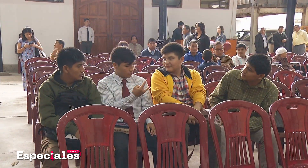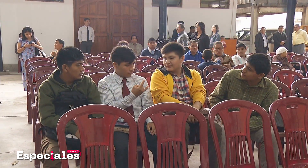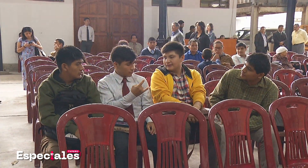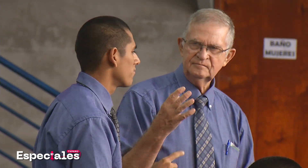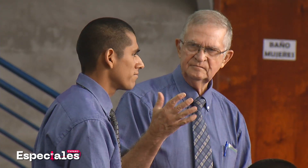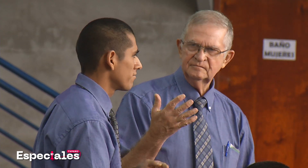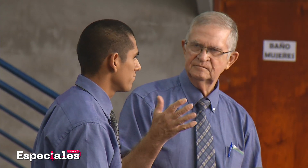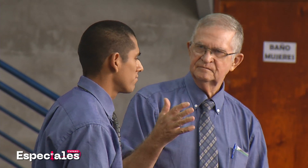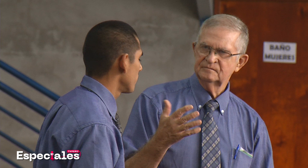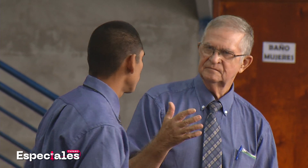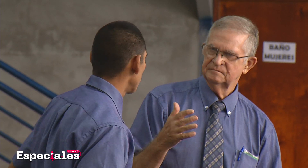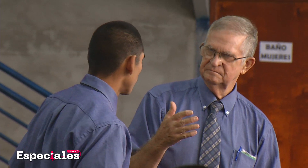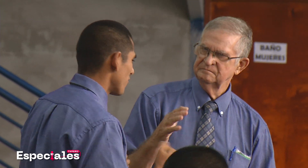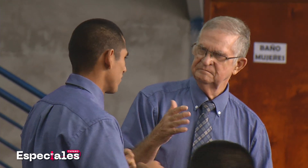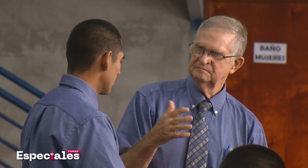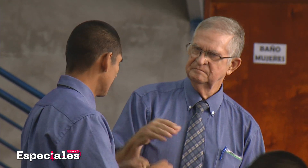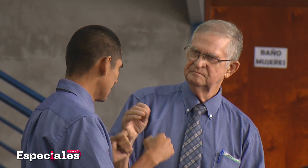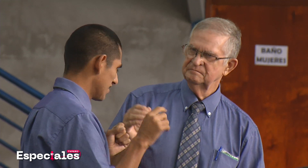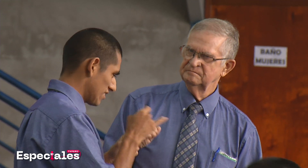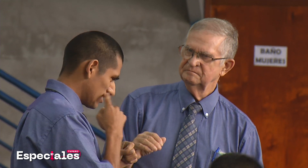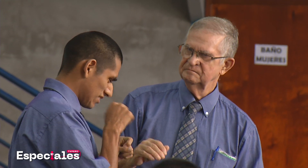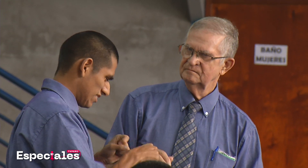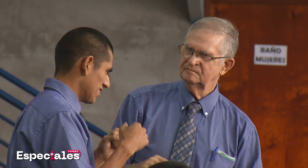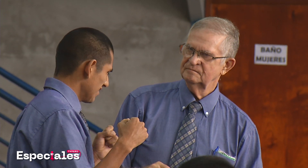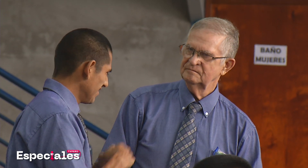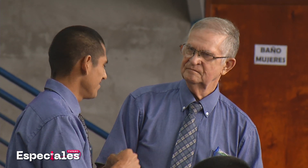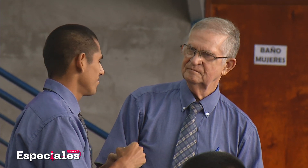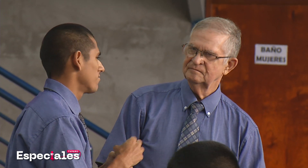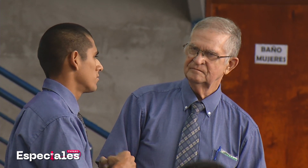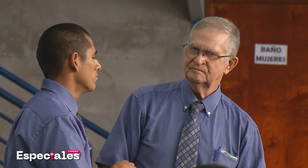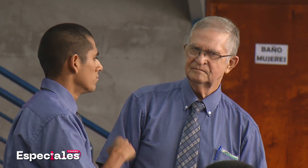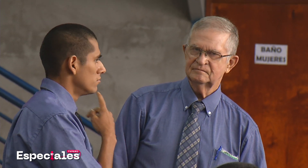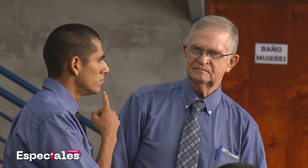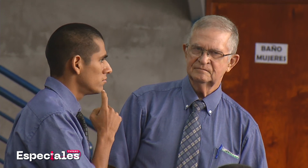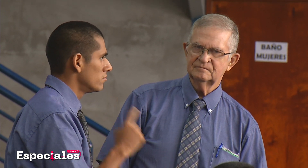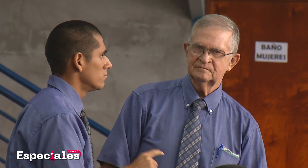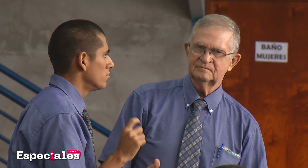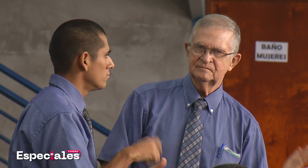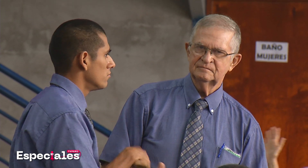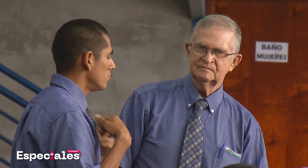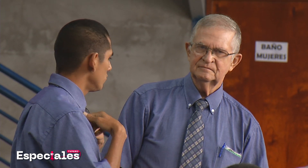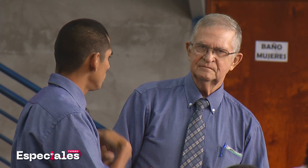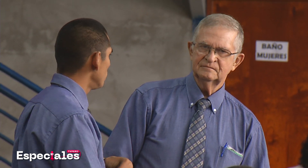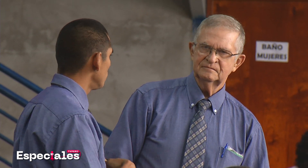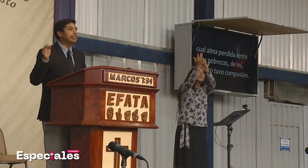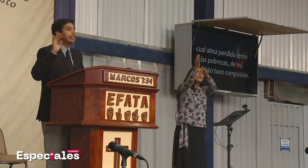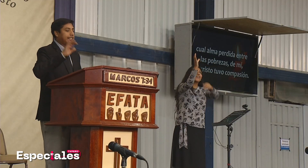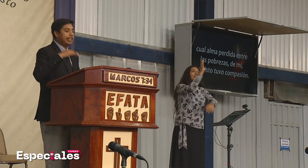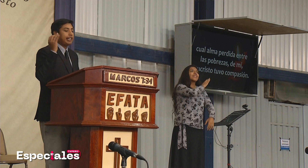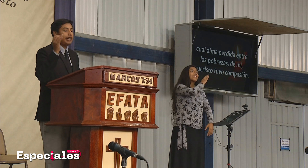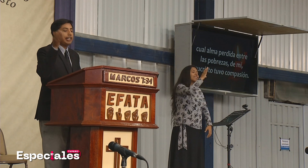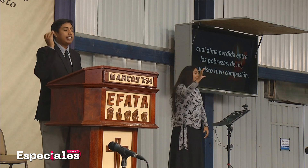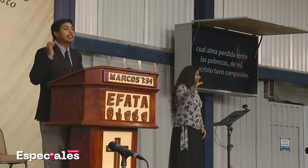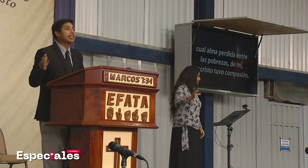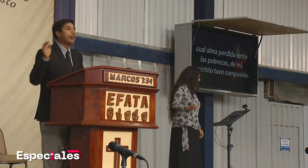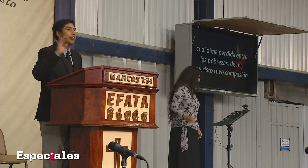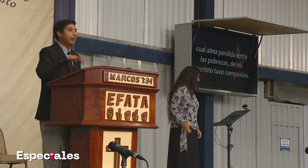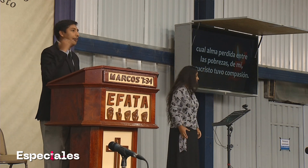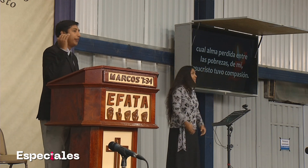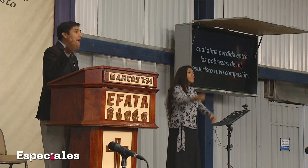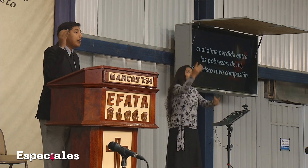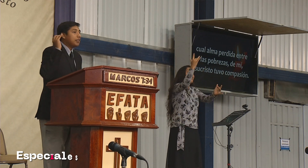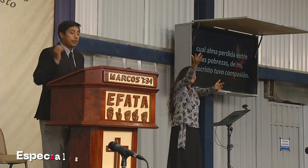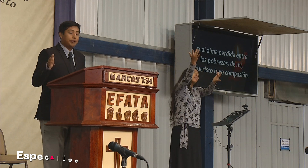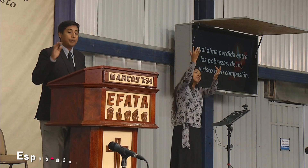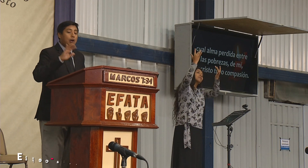reconocen como un idioma, pero también hay que precisar que no es una lengua universal, es decir, cada país tiene